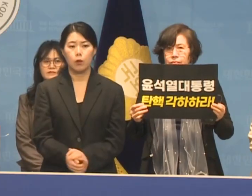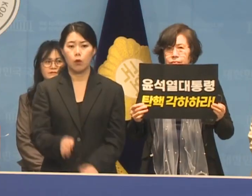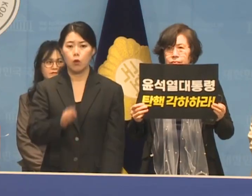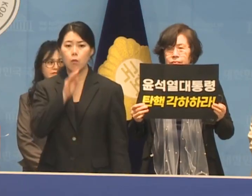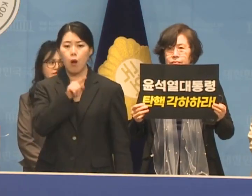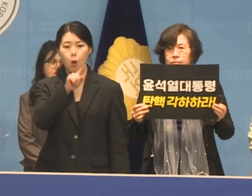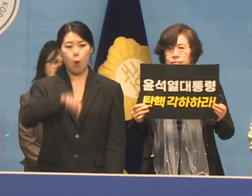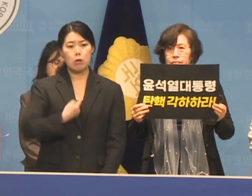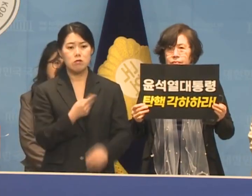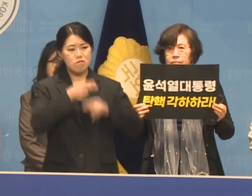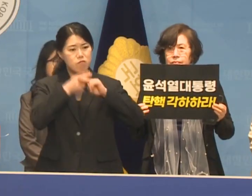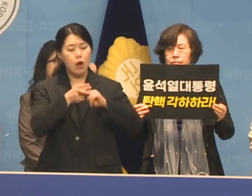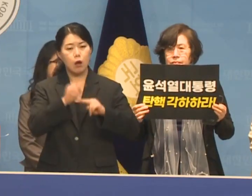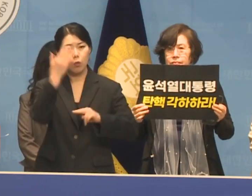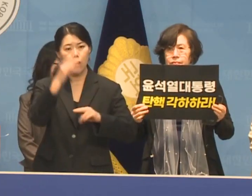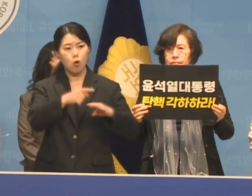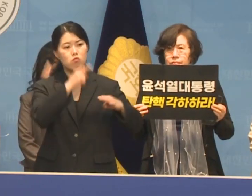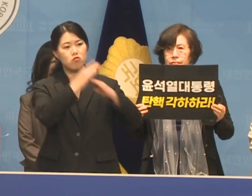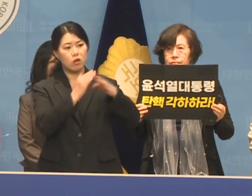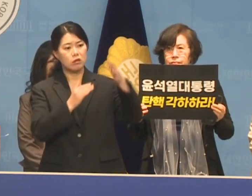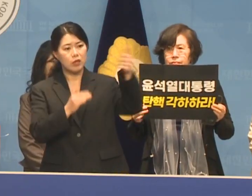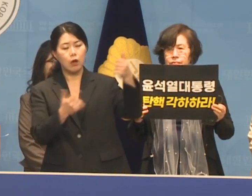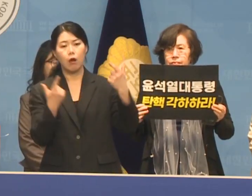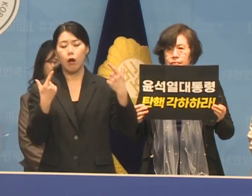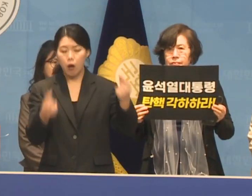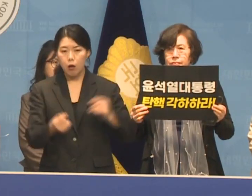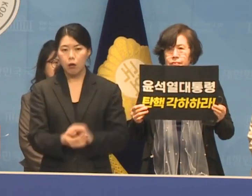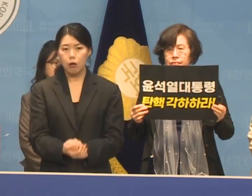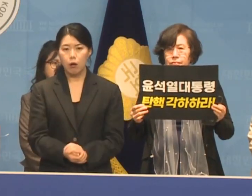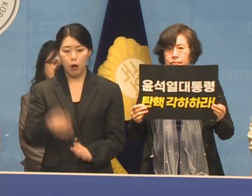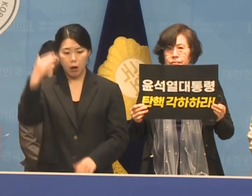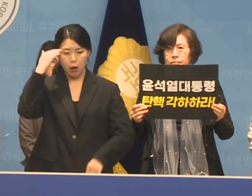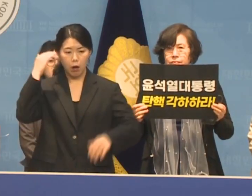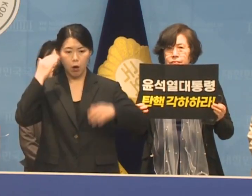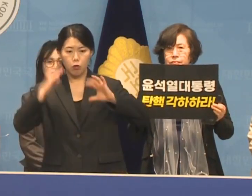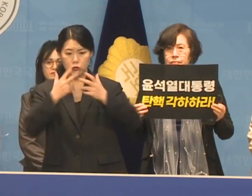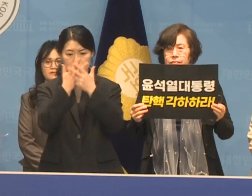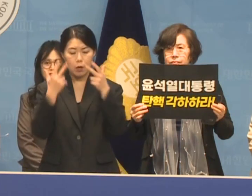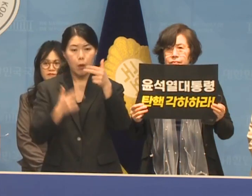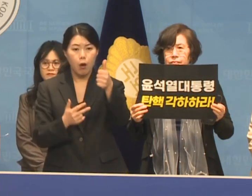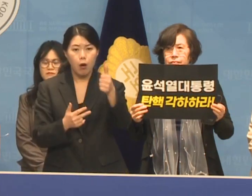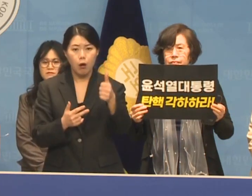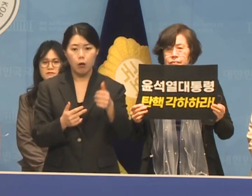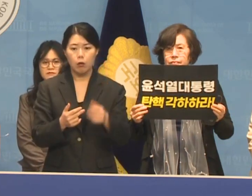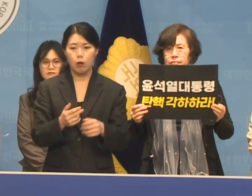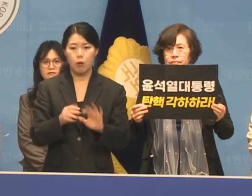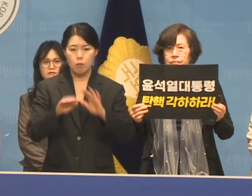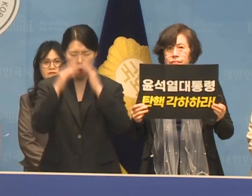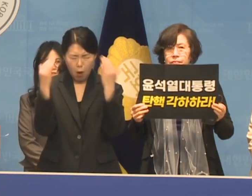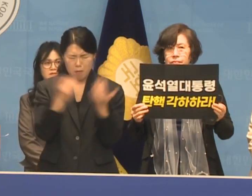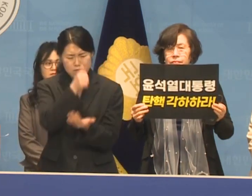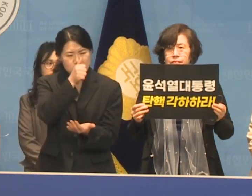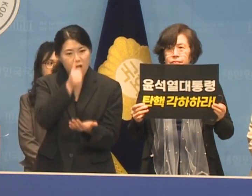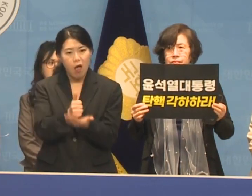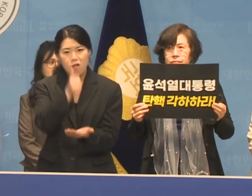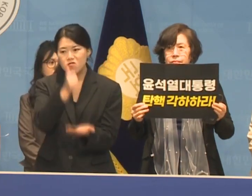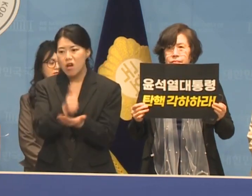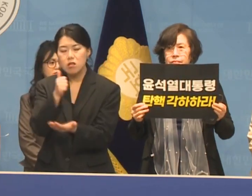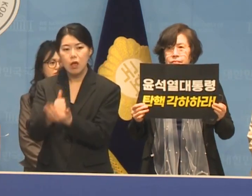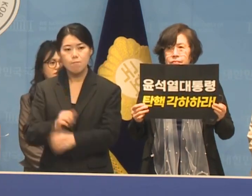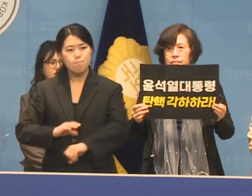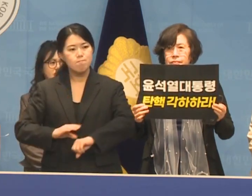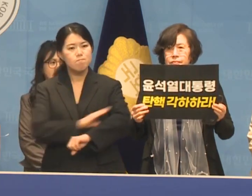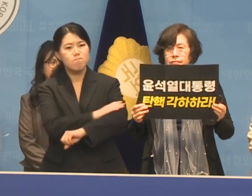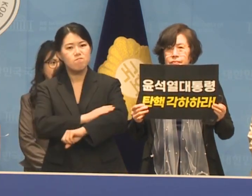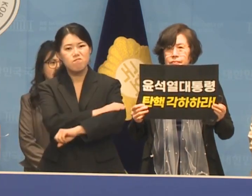천상천하 유아독전, 북한의 김정은처럼 대한민국의 이재명도 온갖 범죄를 저지르고 힘만